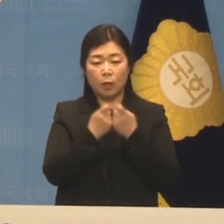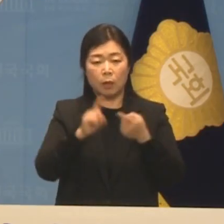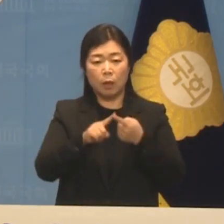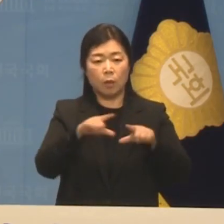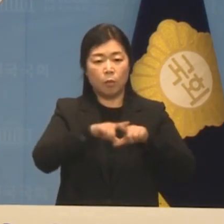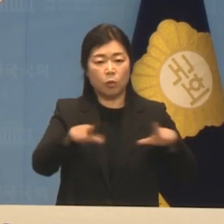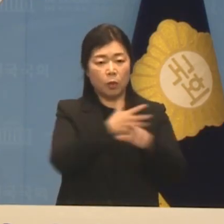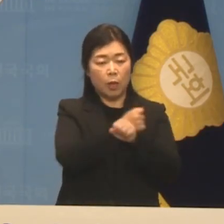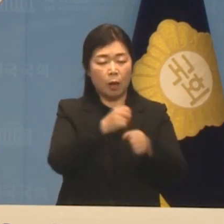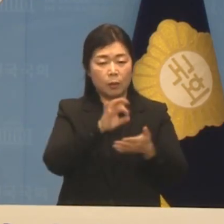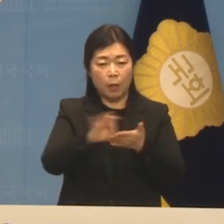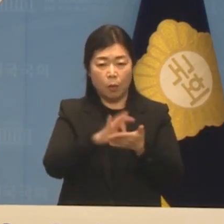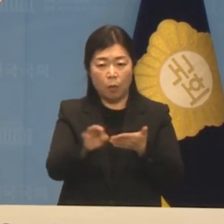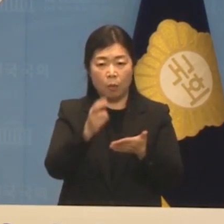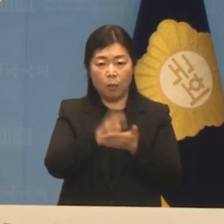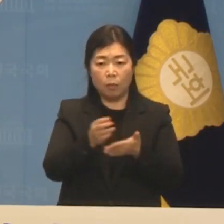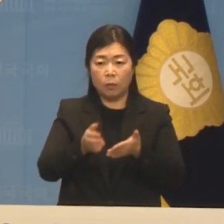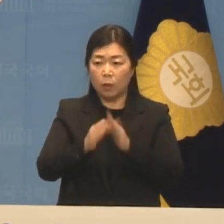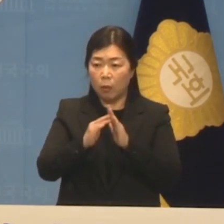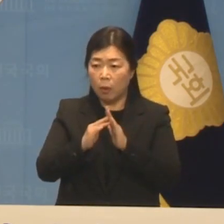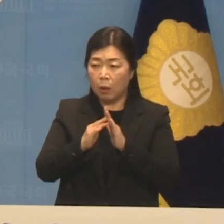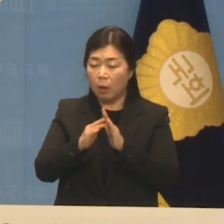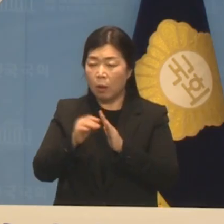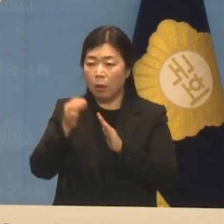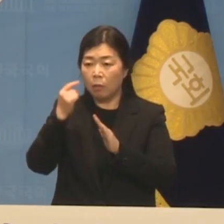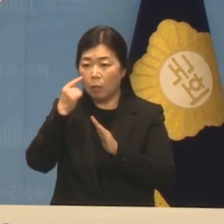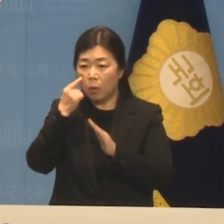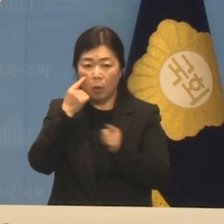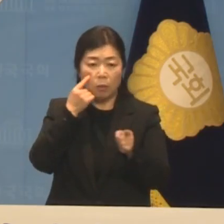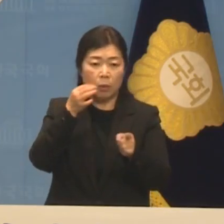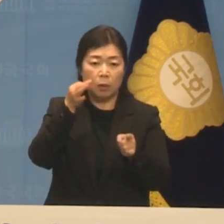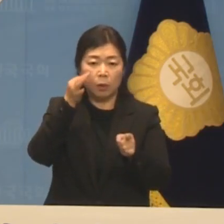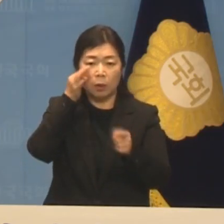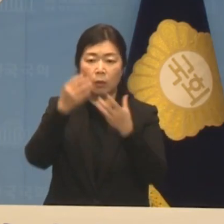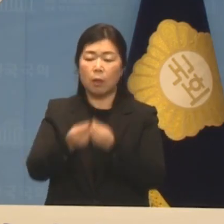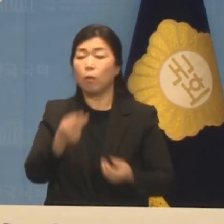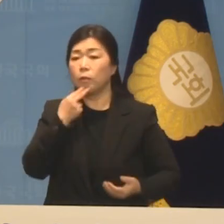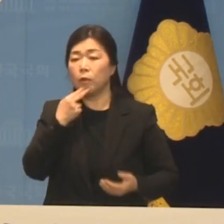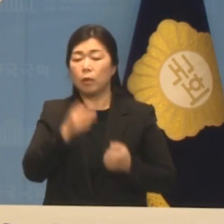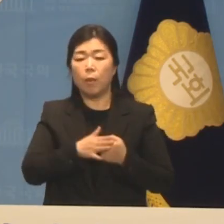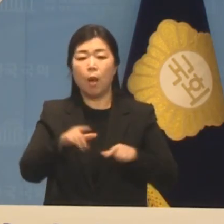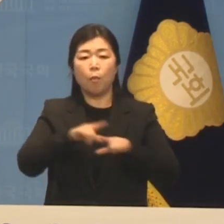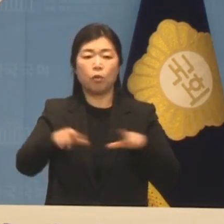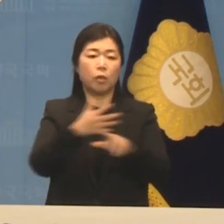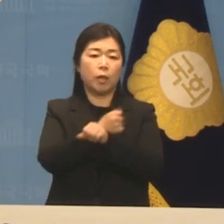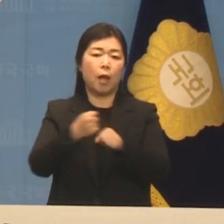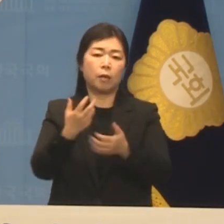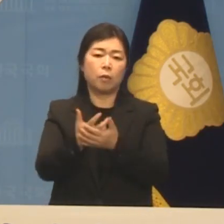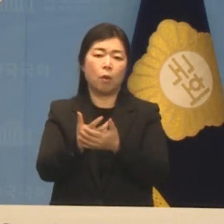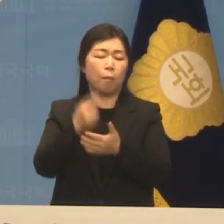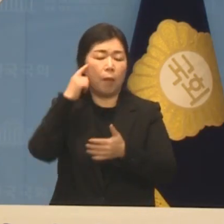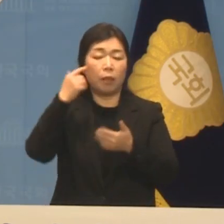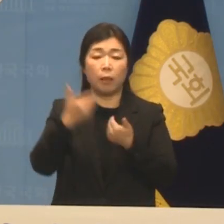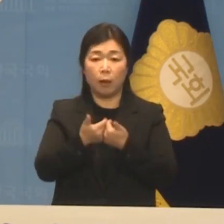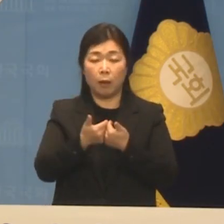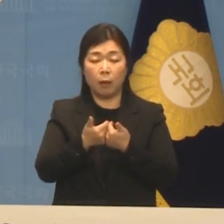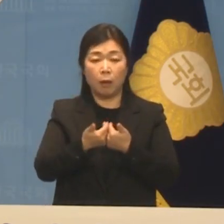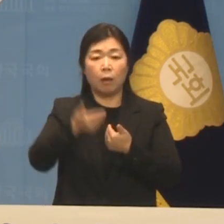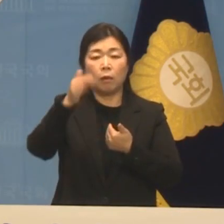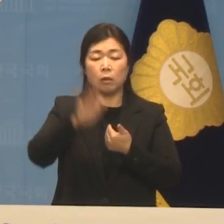의무화하는 입법례가 찾기는 어렵다는 이유로 표준계약서의 의무화에 반대하고 있습니다. 이는 사실이